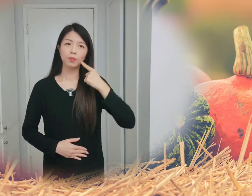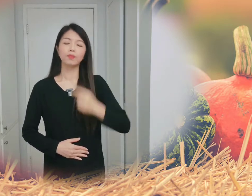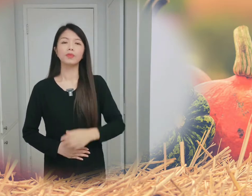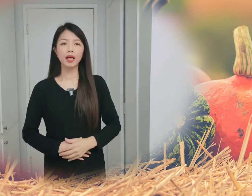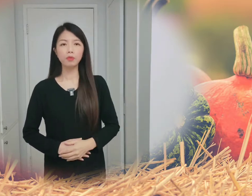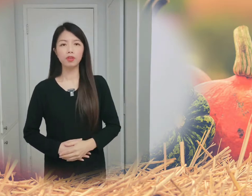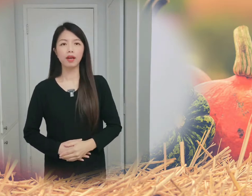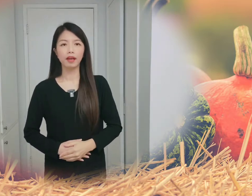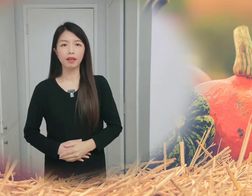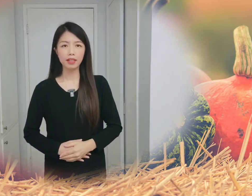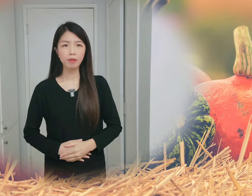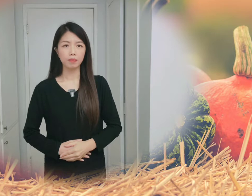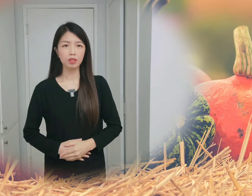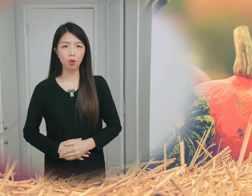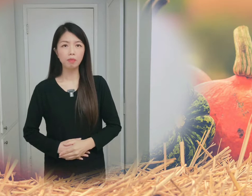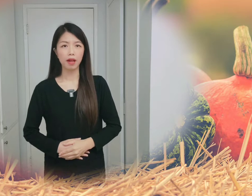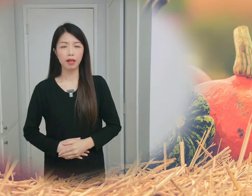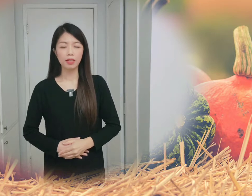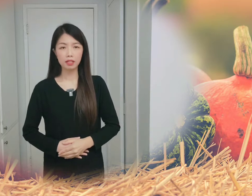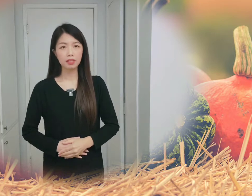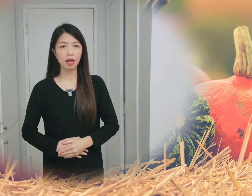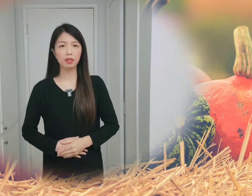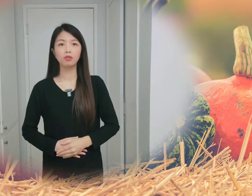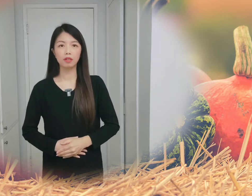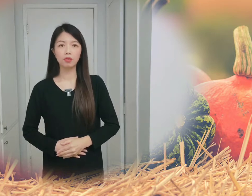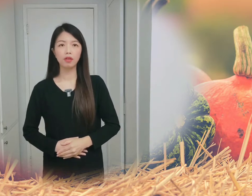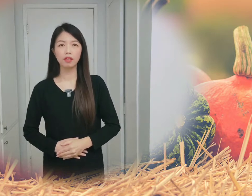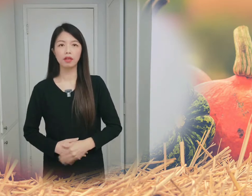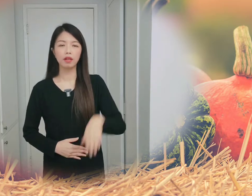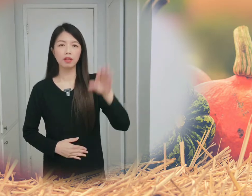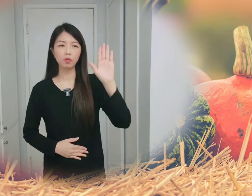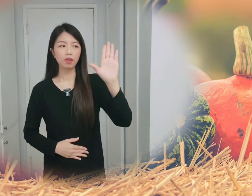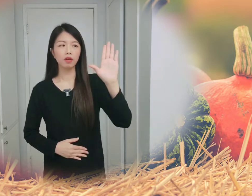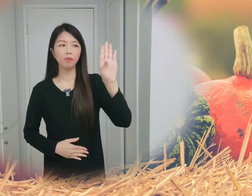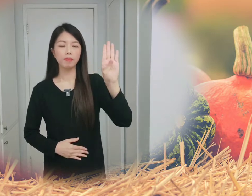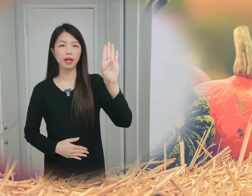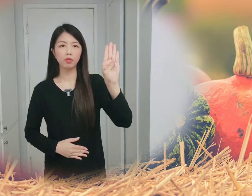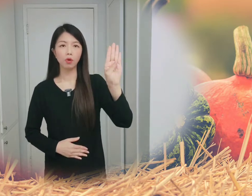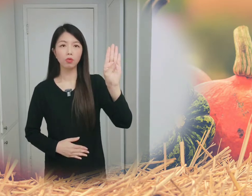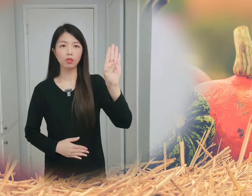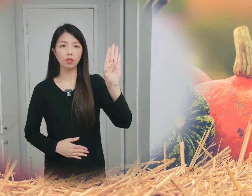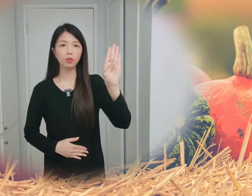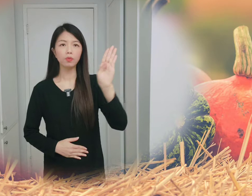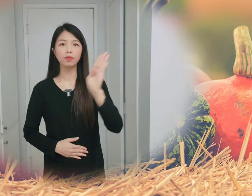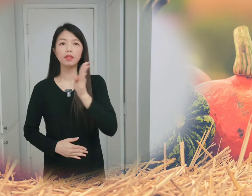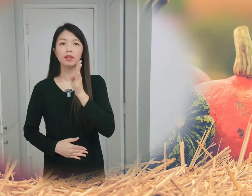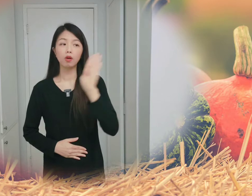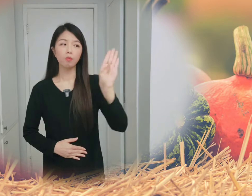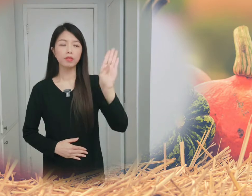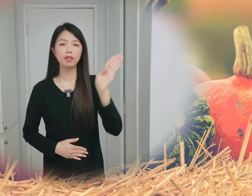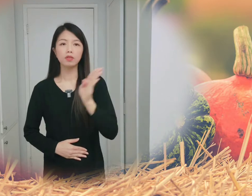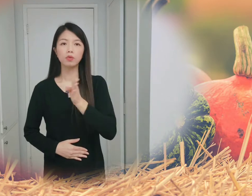어여쁘고 참 귀하다. 참, 정말, 진짜 이런 뜻의 수어는 손을 이렇게 엄지만 안으로 넣어주시고